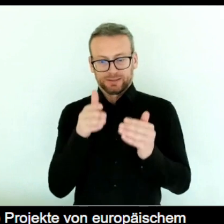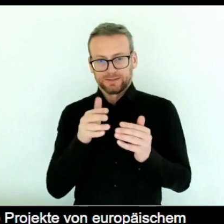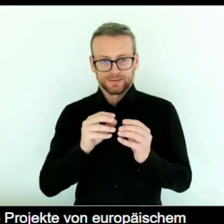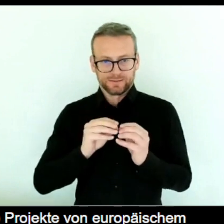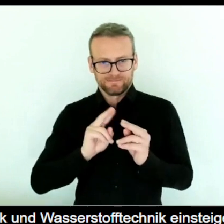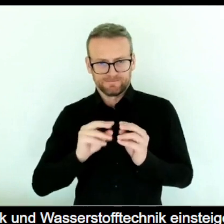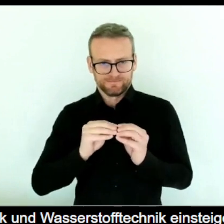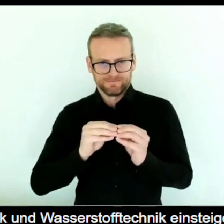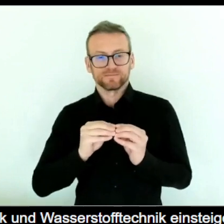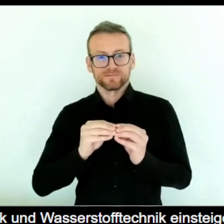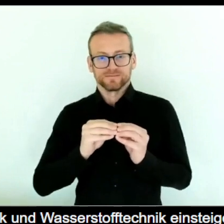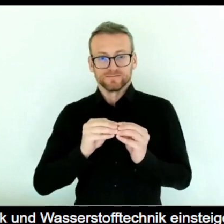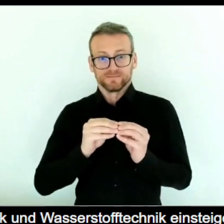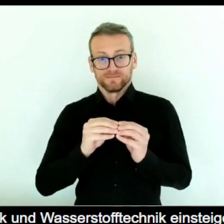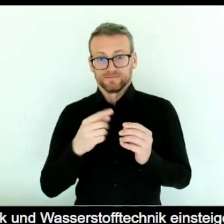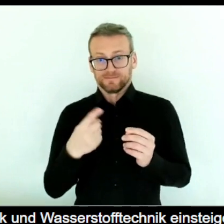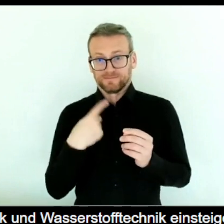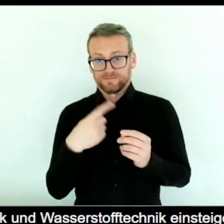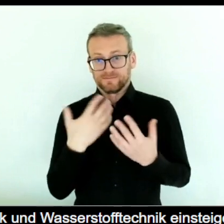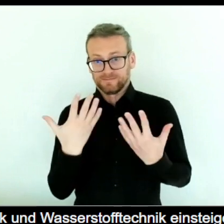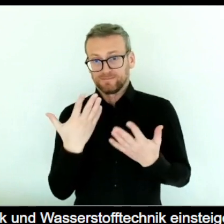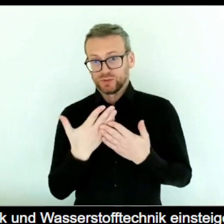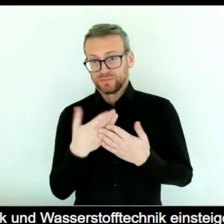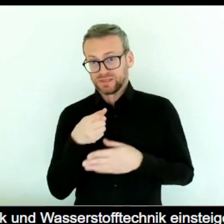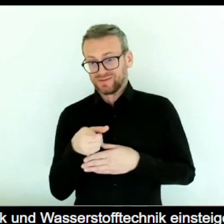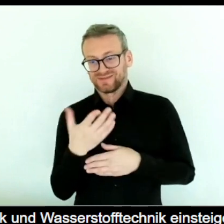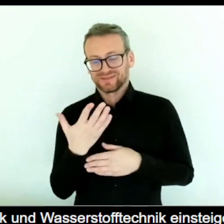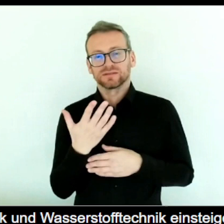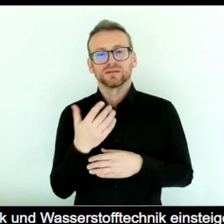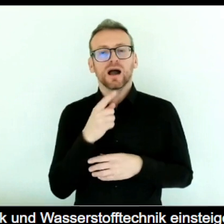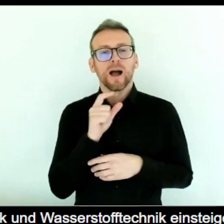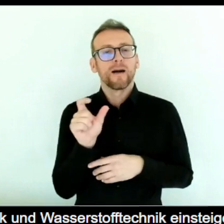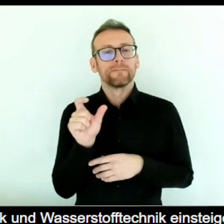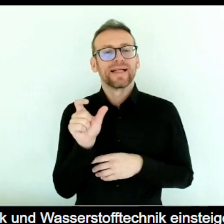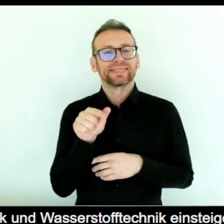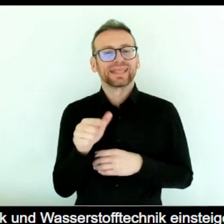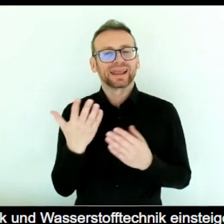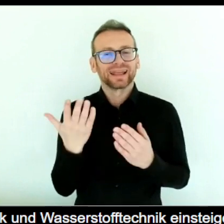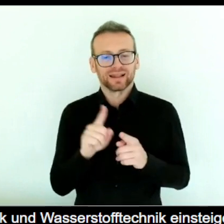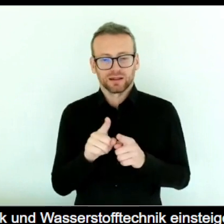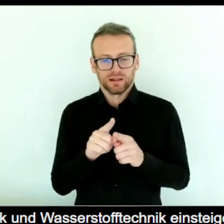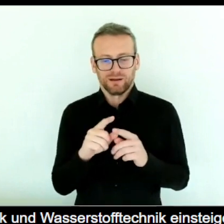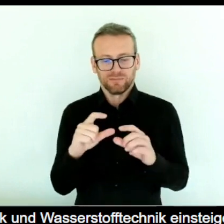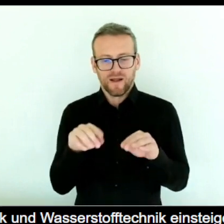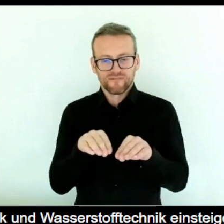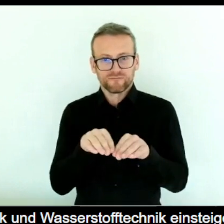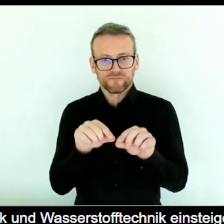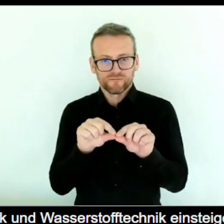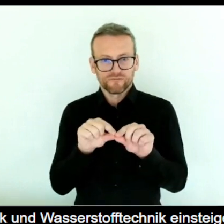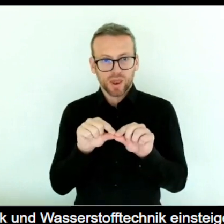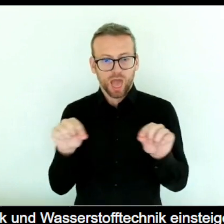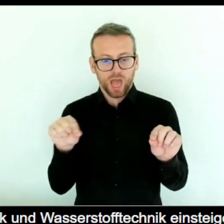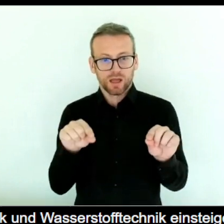Batterie- oder Wasserstofftechnik einzusetzen im selben Fahrzeugtyp. Wir sind sehr stark dran an der LOHC